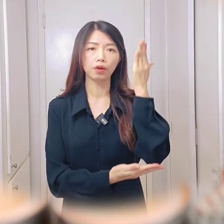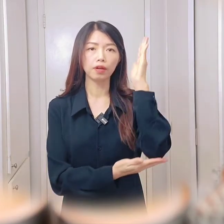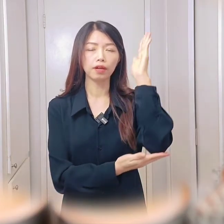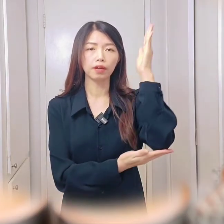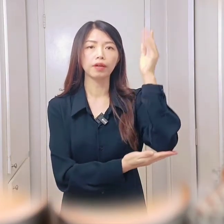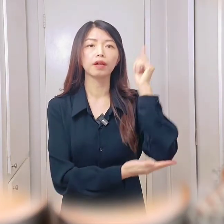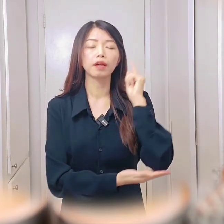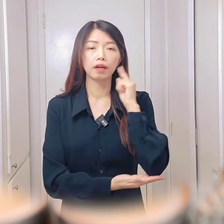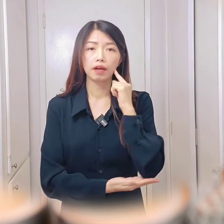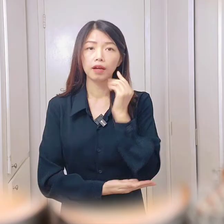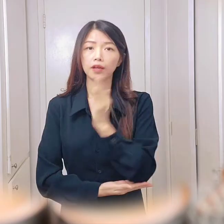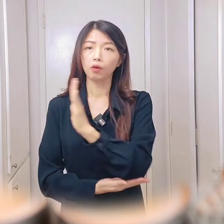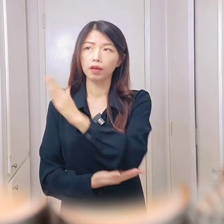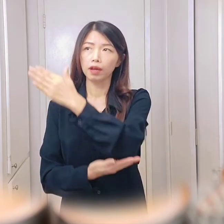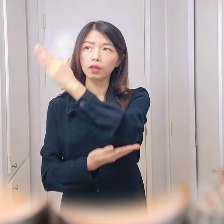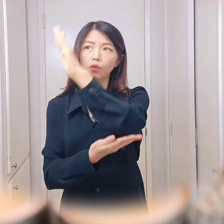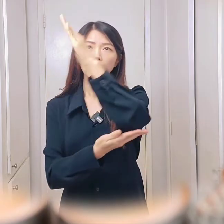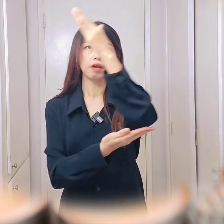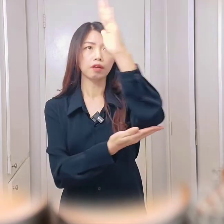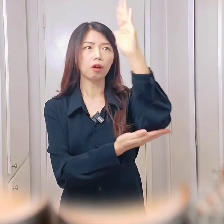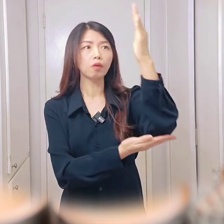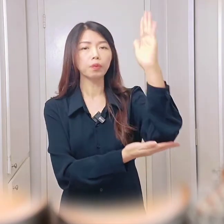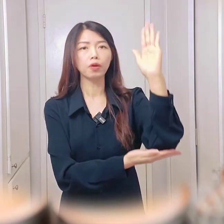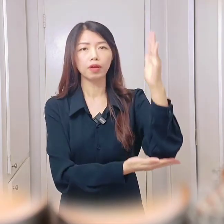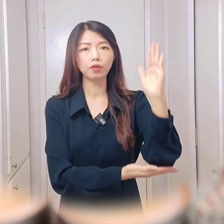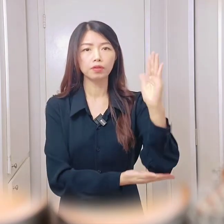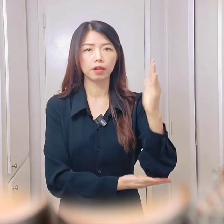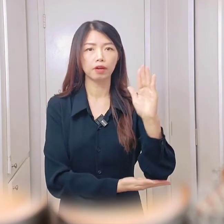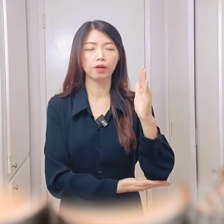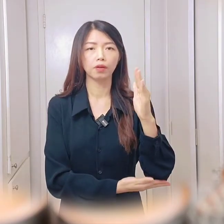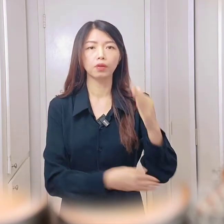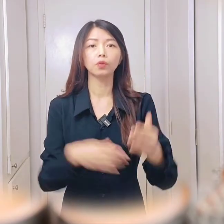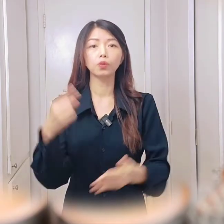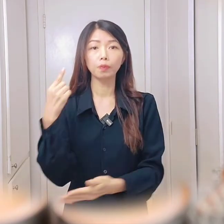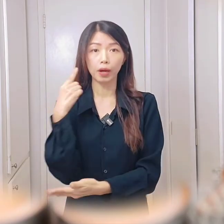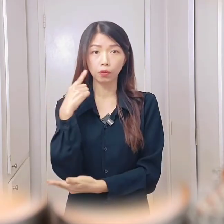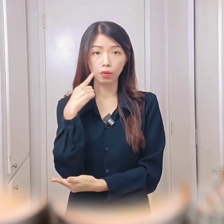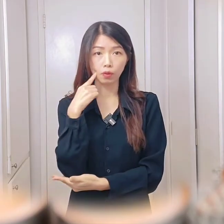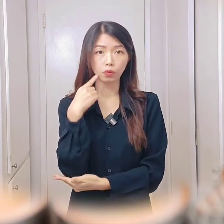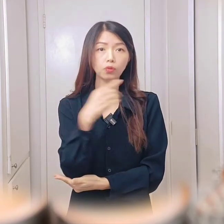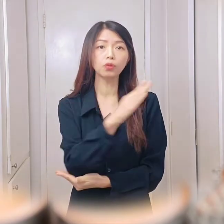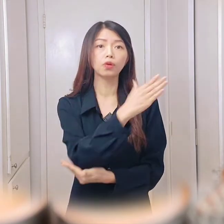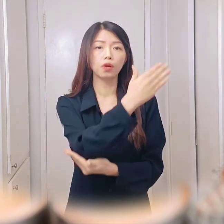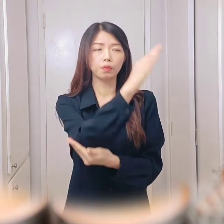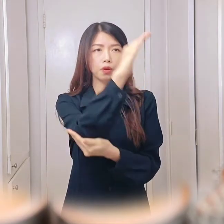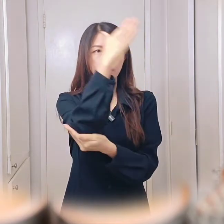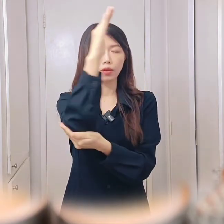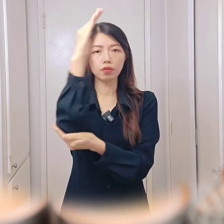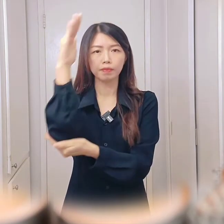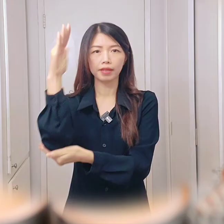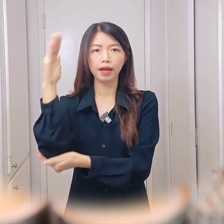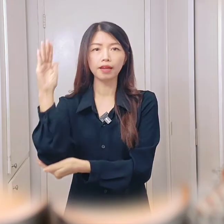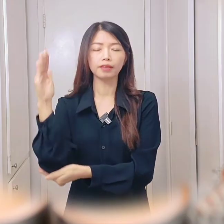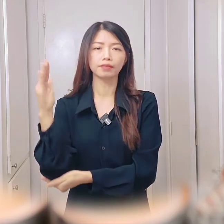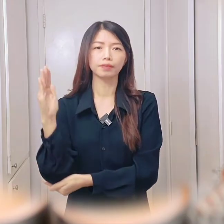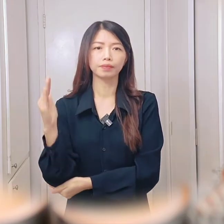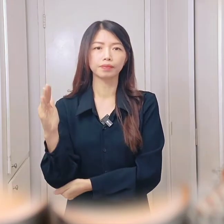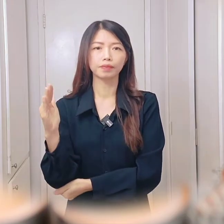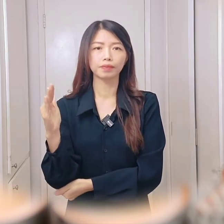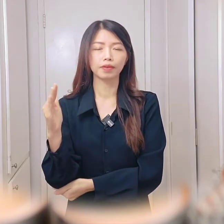영광 수어를 이렇게 돌려서 표현을 해줬어요. 또 손을 바꿔서도 표현을